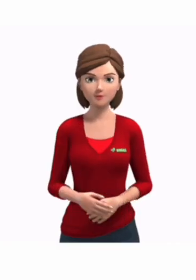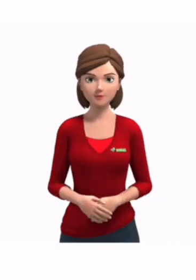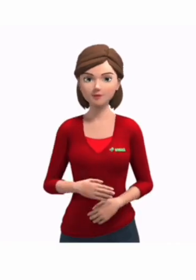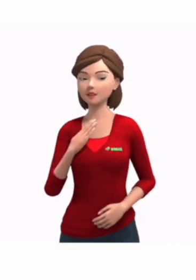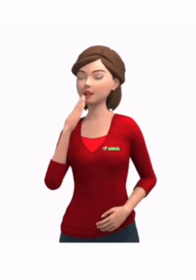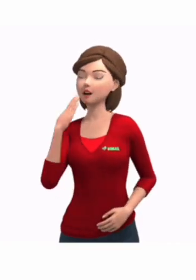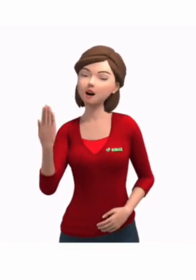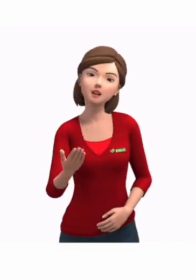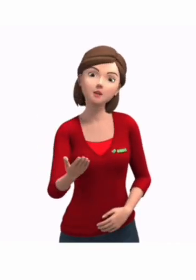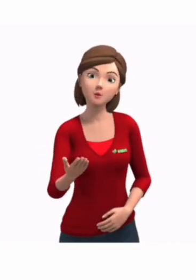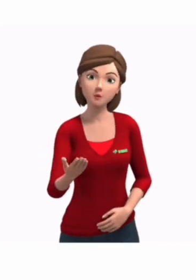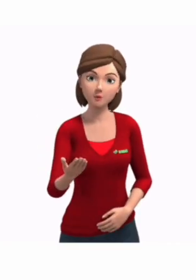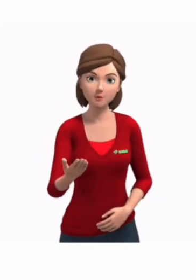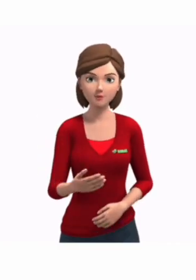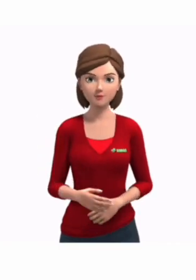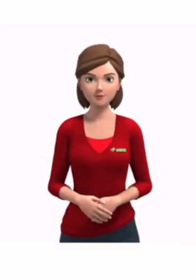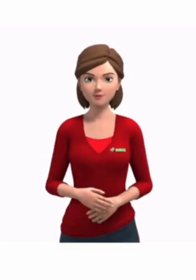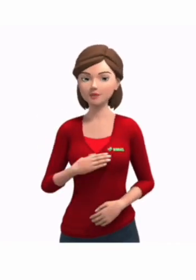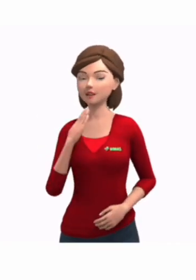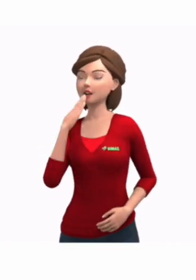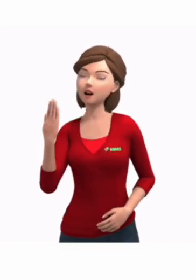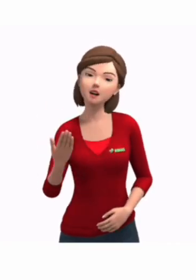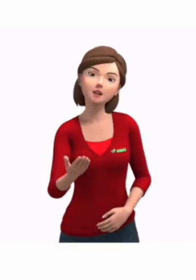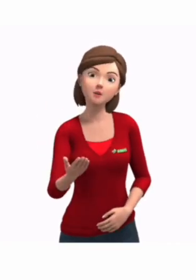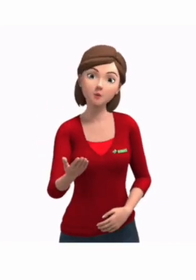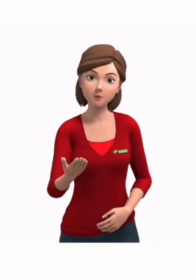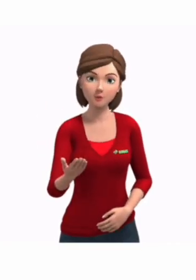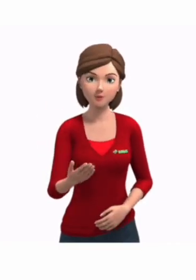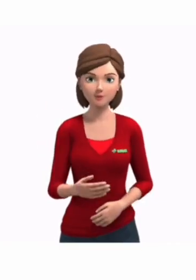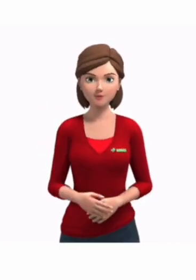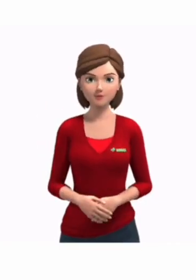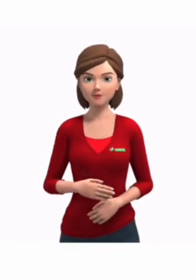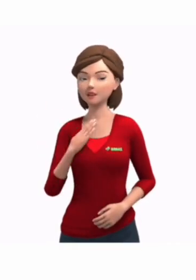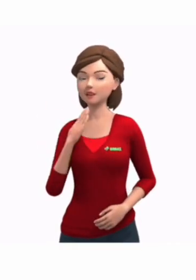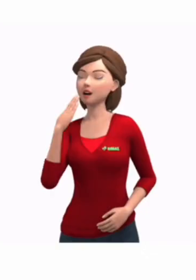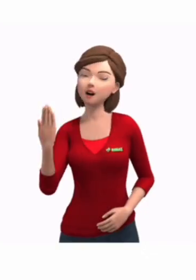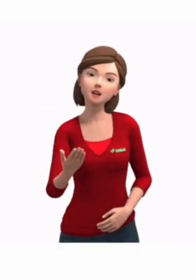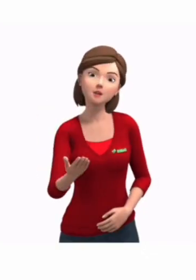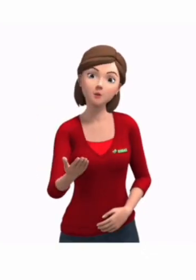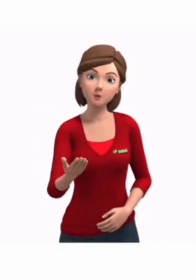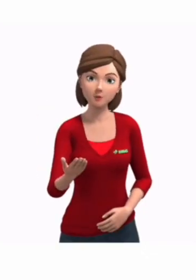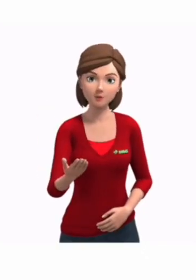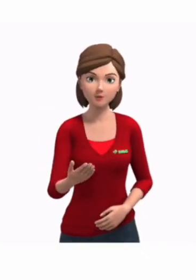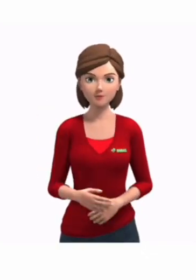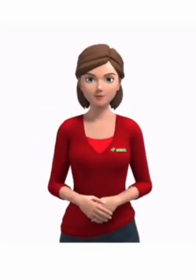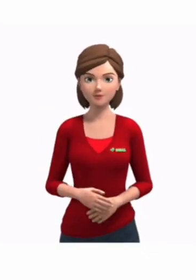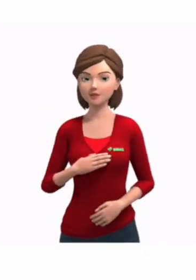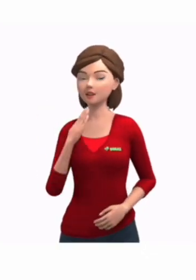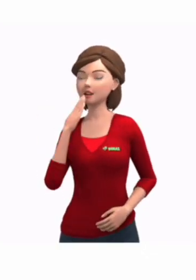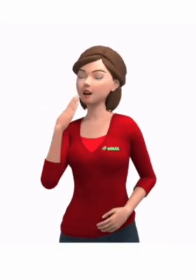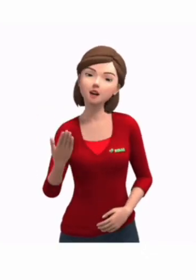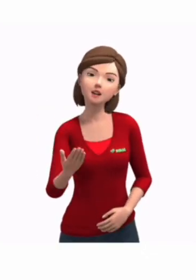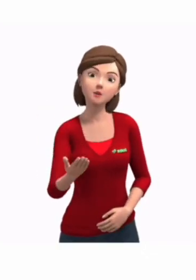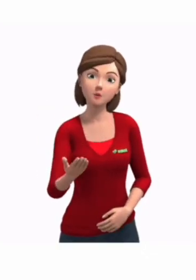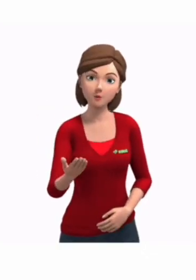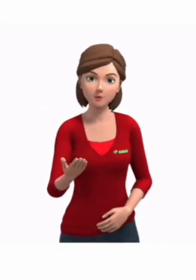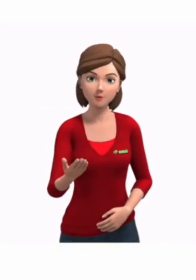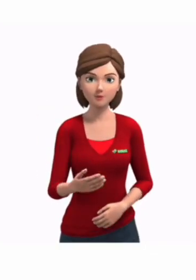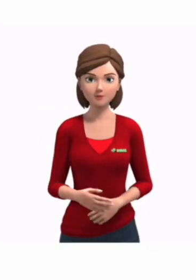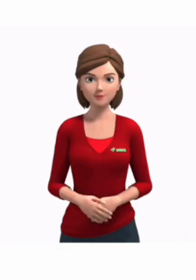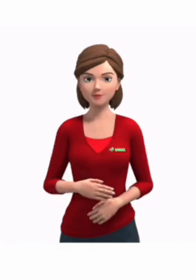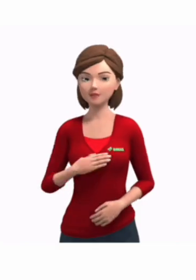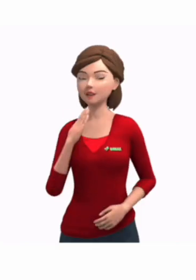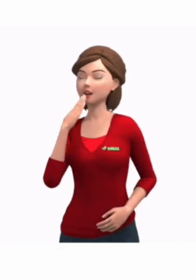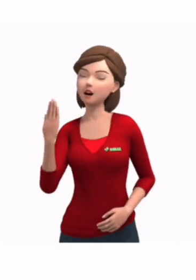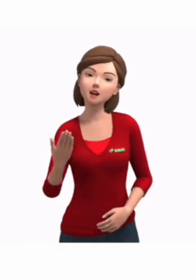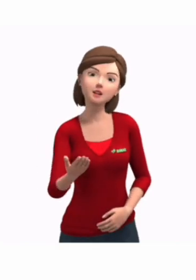refusés, enfin, qui n'étaient pas acceptés par la communauté sourde et malentendante. Est-ce que vous avez vu jusque-là des outils autres qui permettent dans la vie